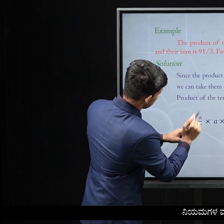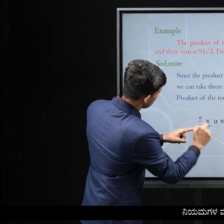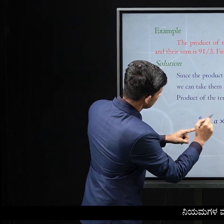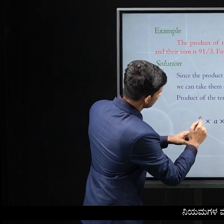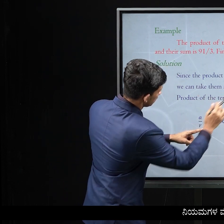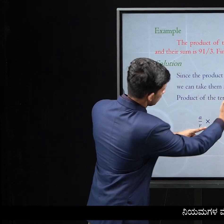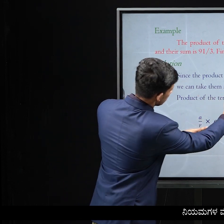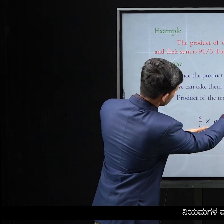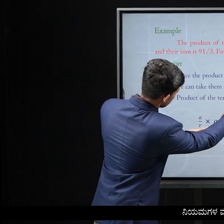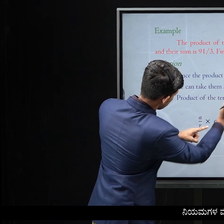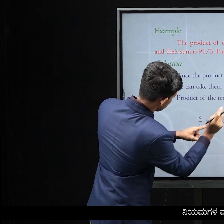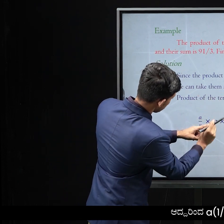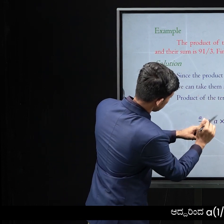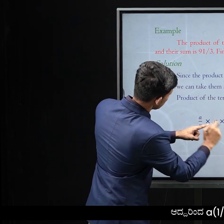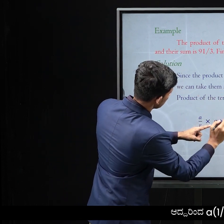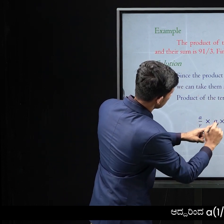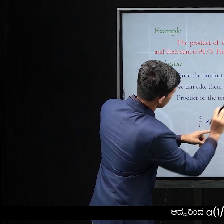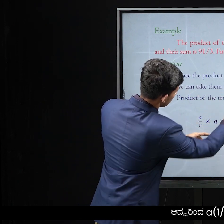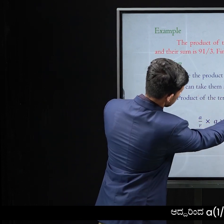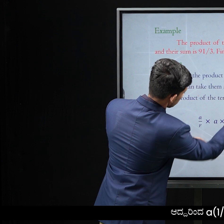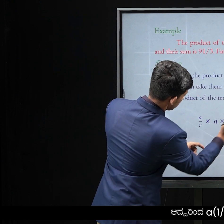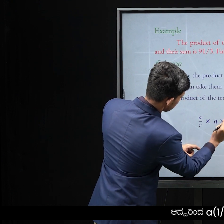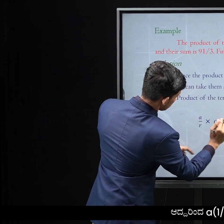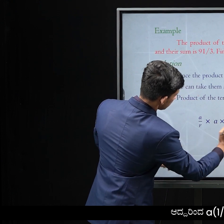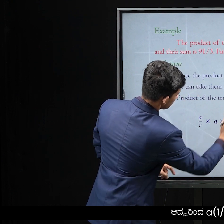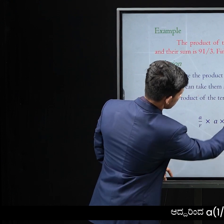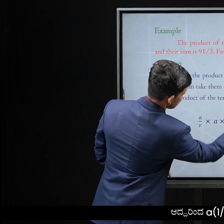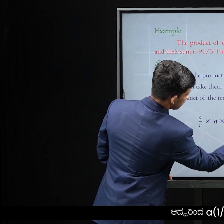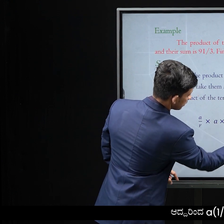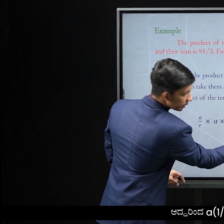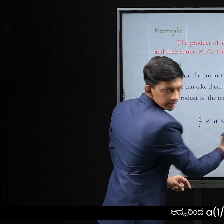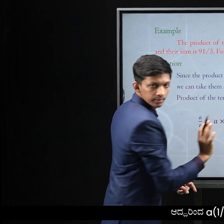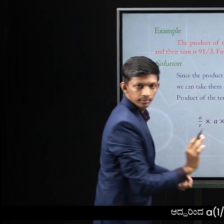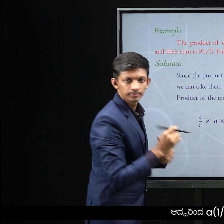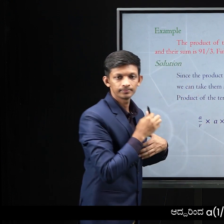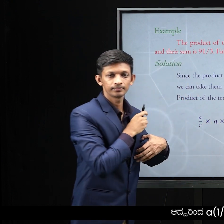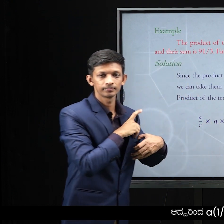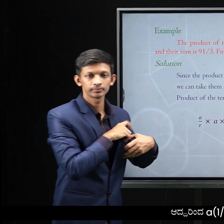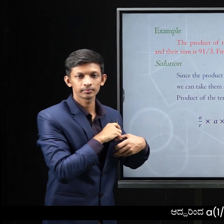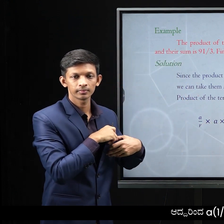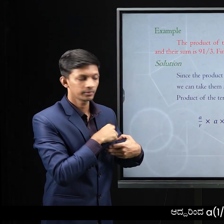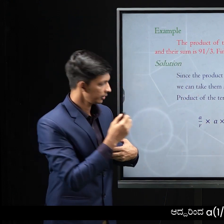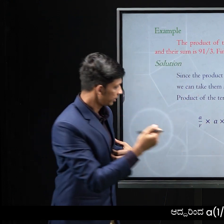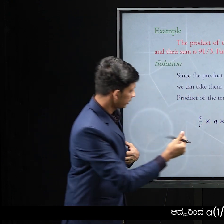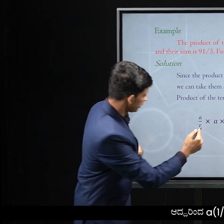91/3. ಆದ್ದರಿಂದ a ಇಂಟು 1/r ಪ್ಲಸ್ 1 ಪ್ಲಸ್ r